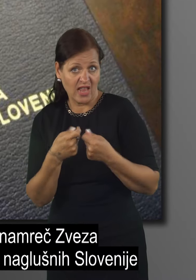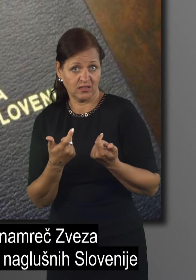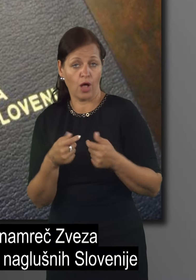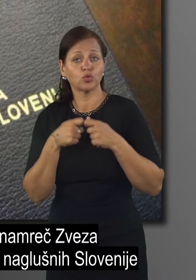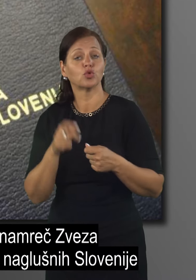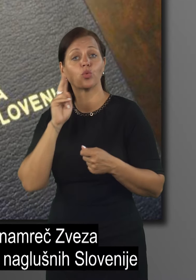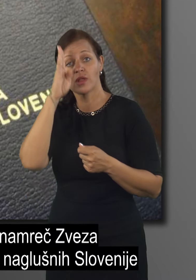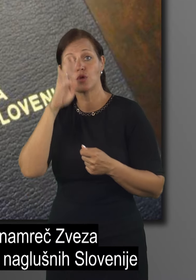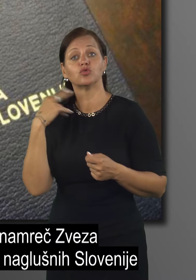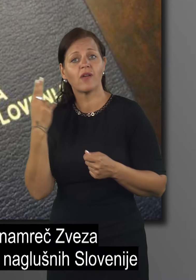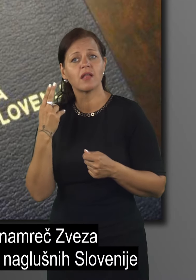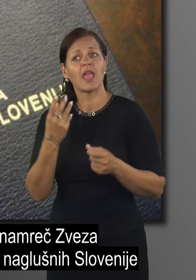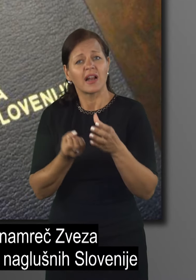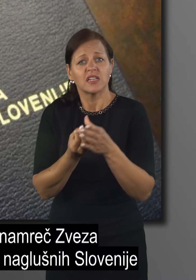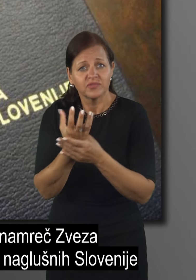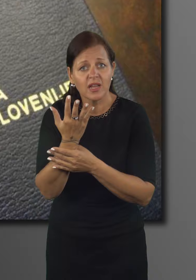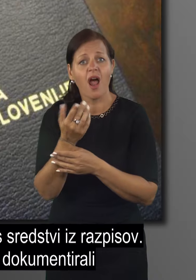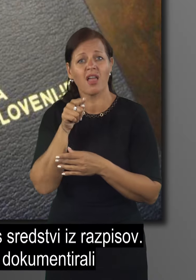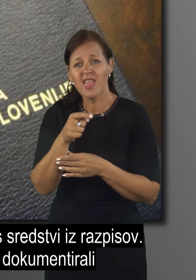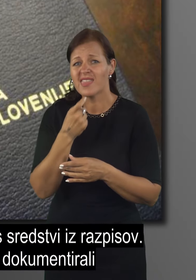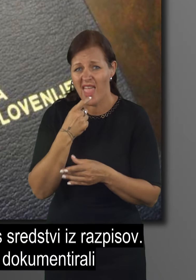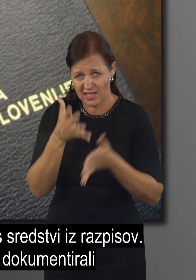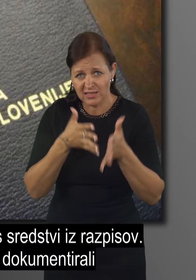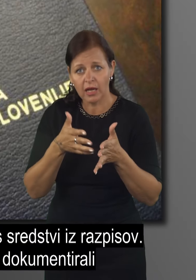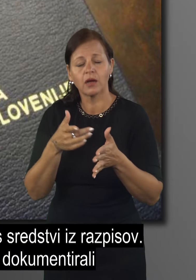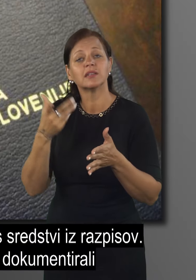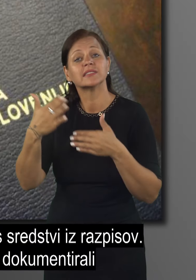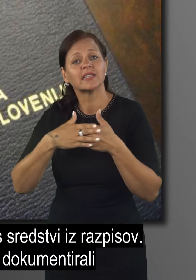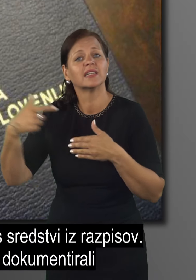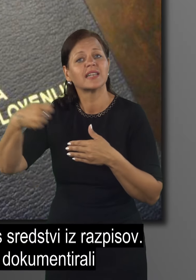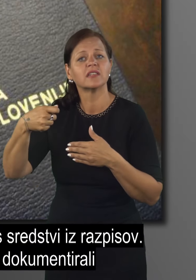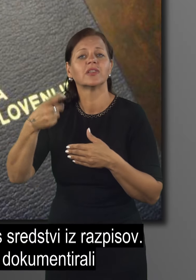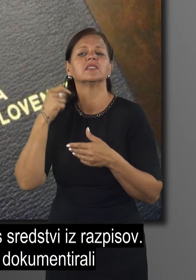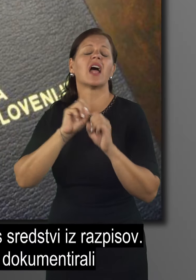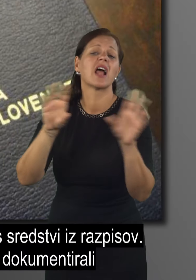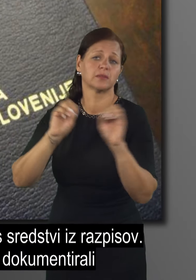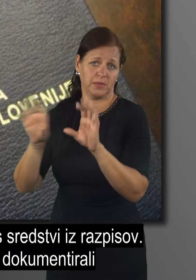Zveza društev gluhih in naglušnih Slovenije razvijala ta jezik s sredstvi iz razpisov.